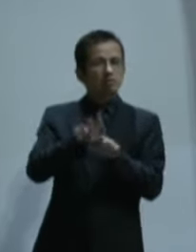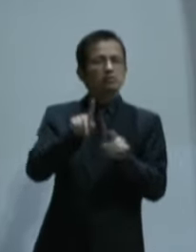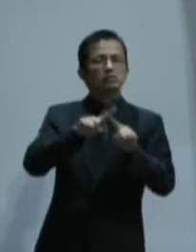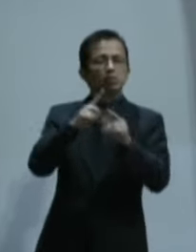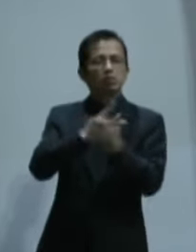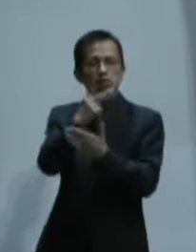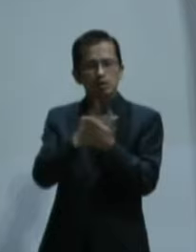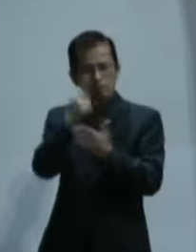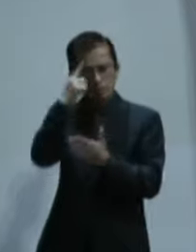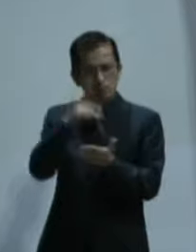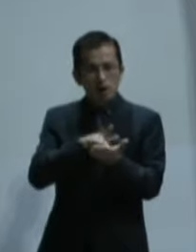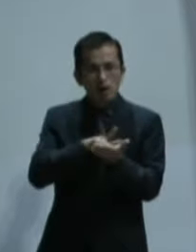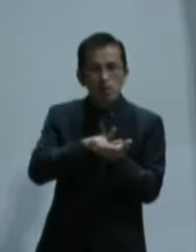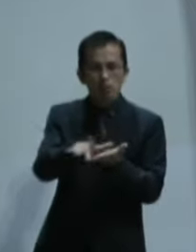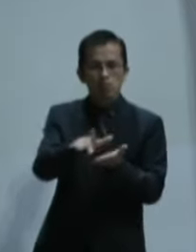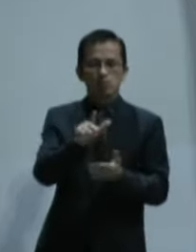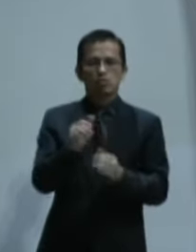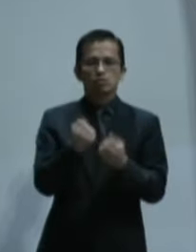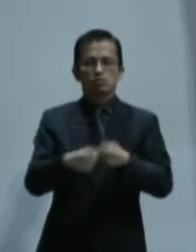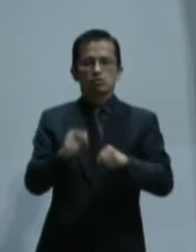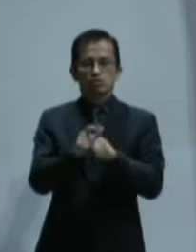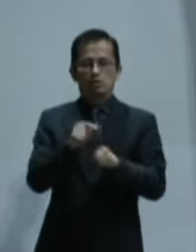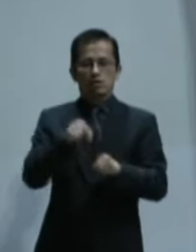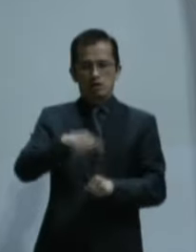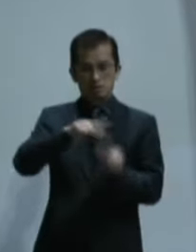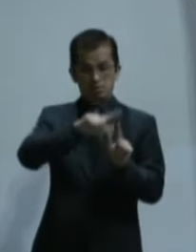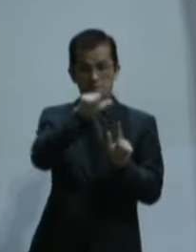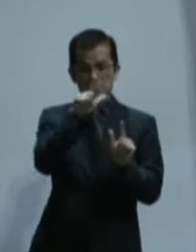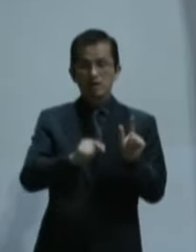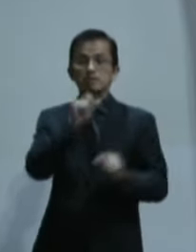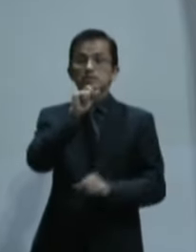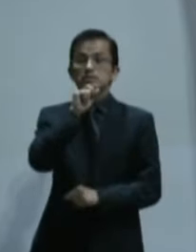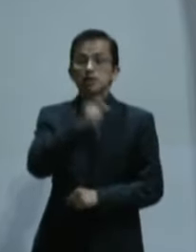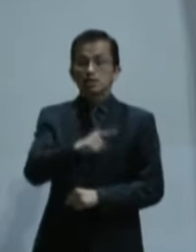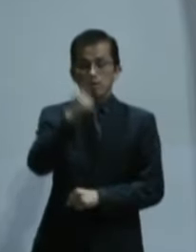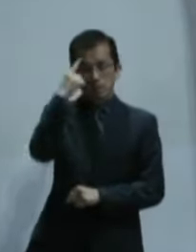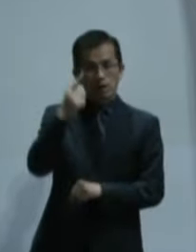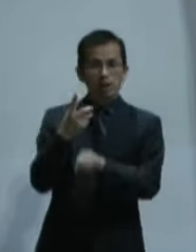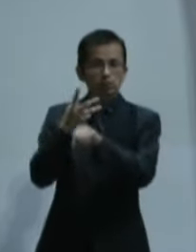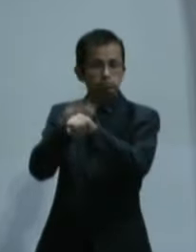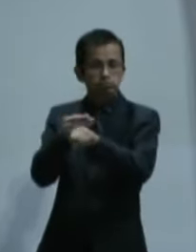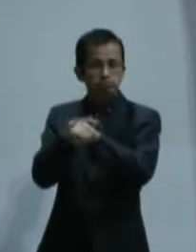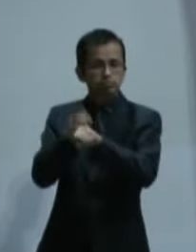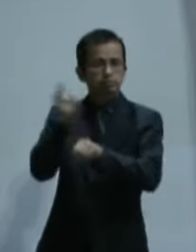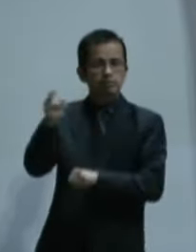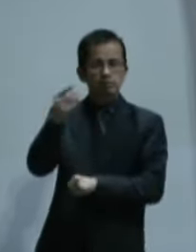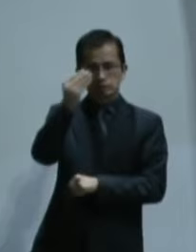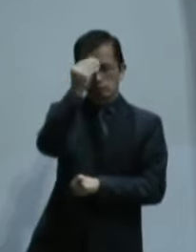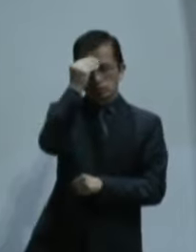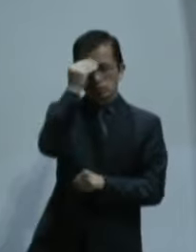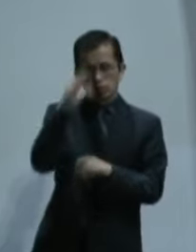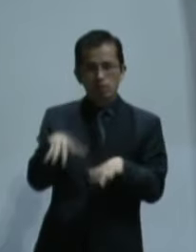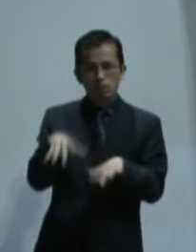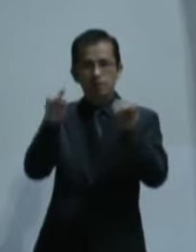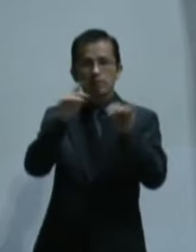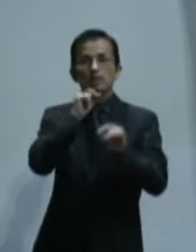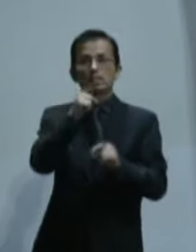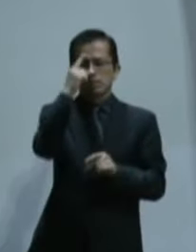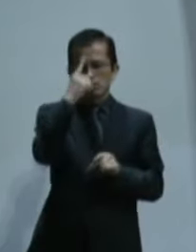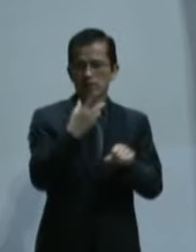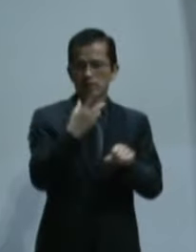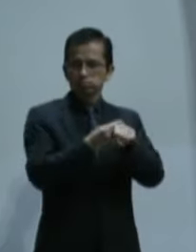así de beneficio social en el país perdón como el remozamiento del alcázar de Chapultepec el santuario de la Virgen de